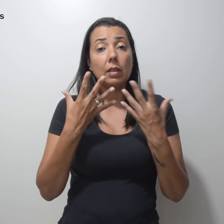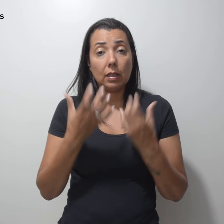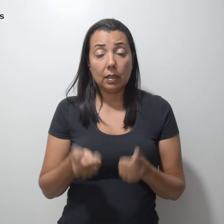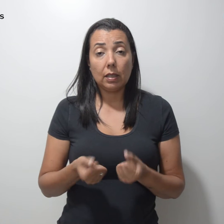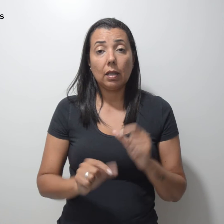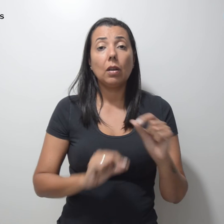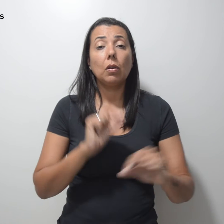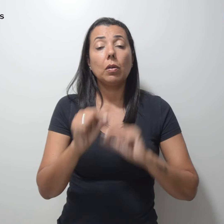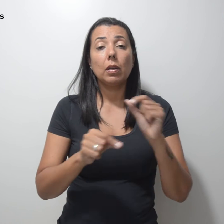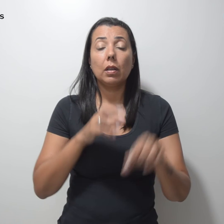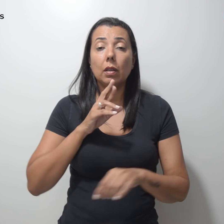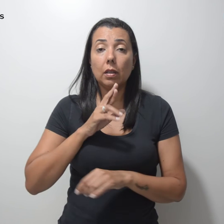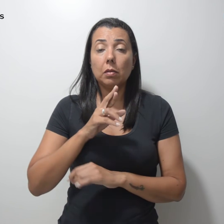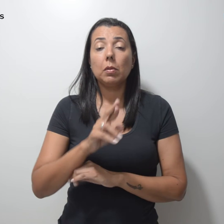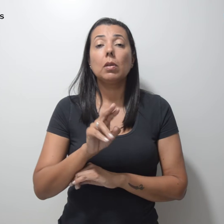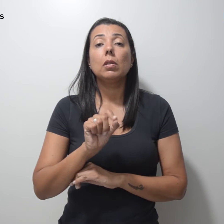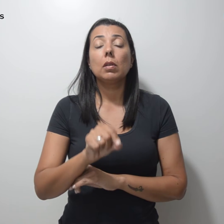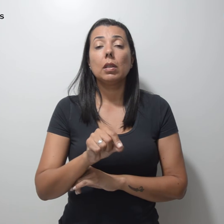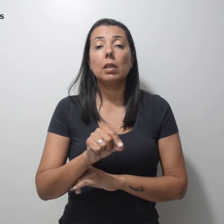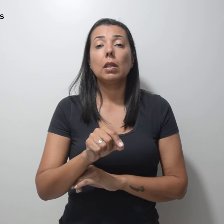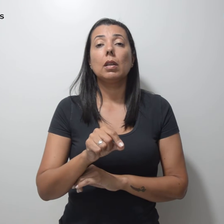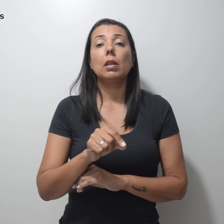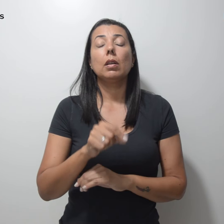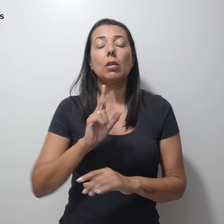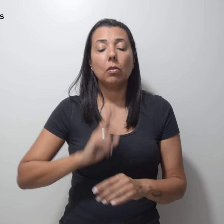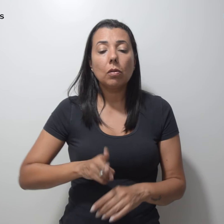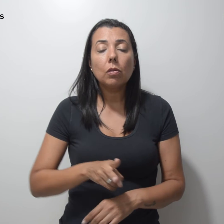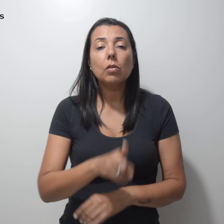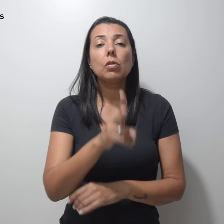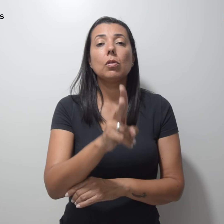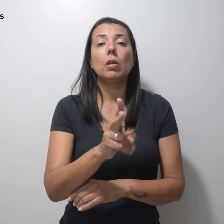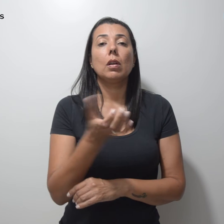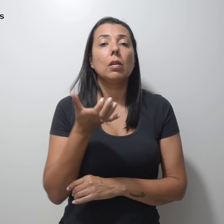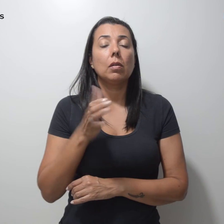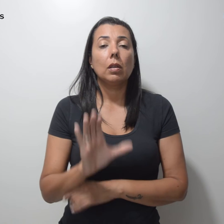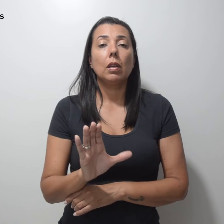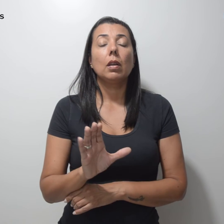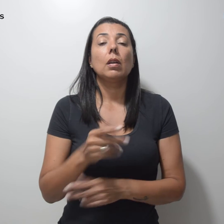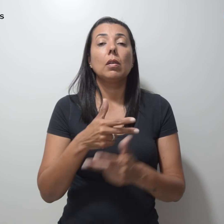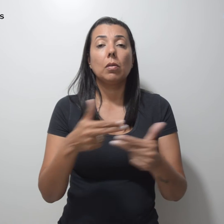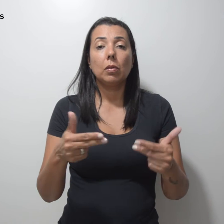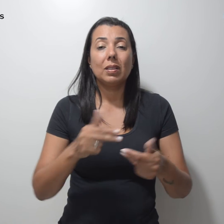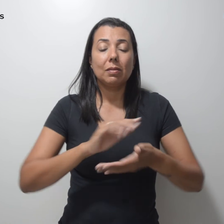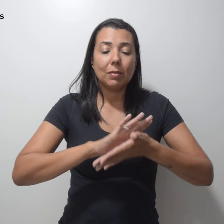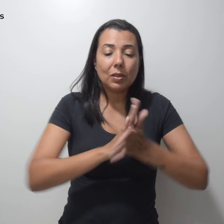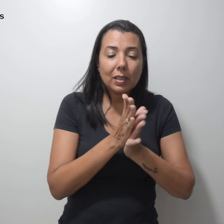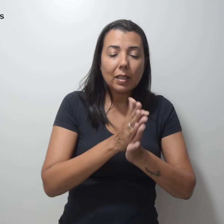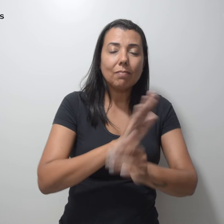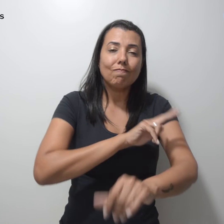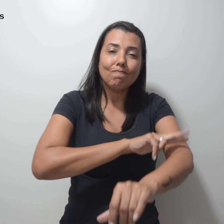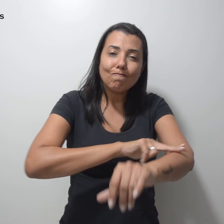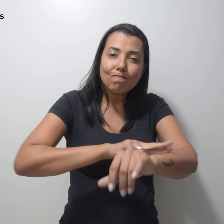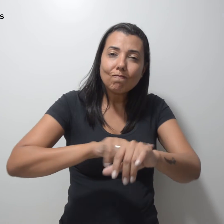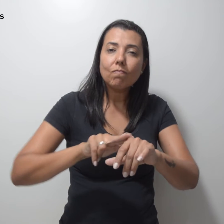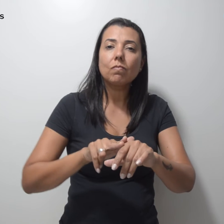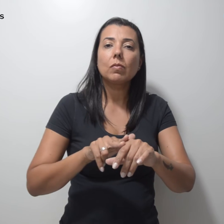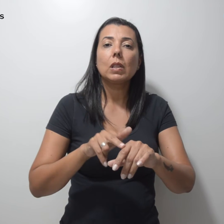é resultado de uma persistente negação do racismo. Essa, aliás, é uma das